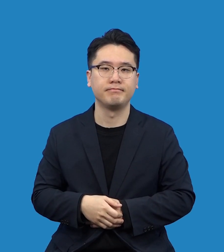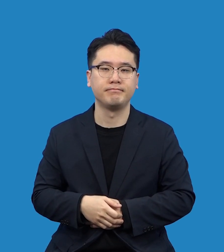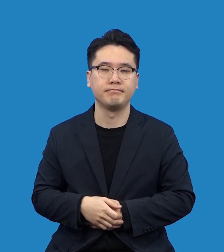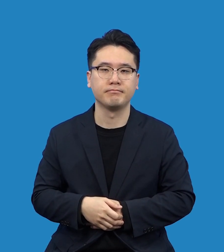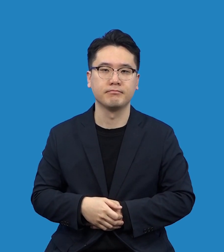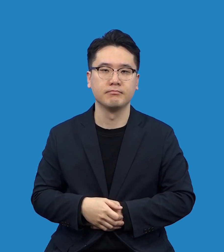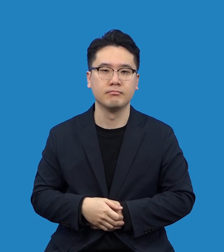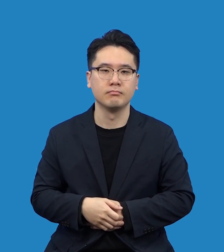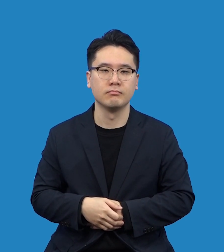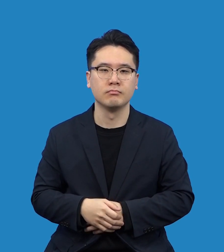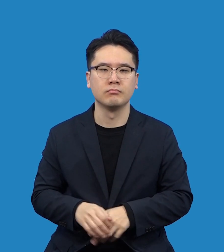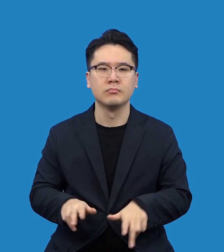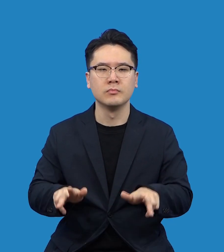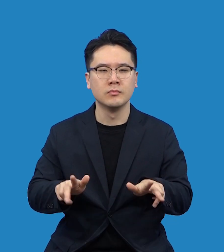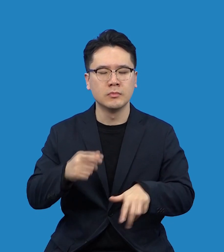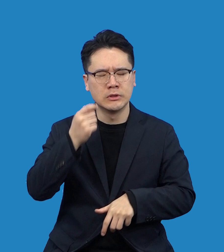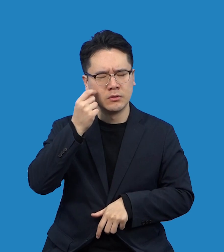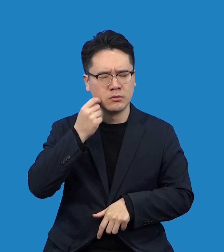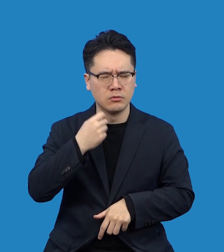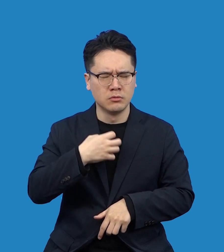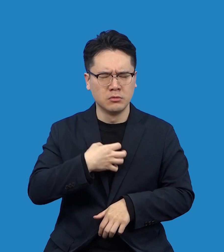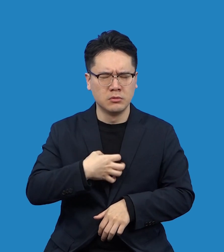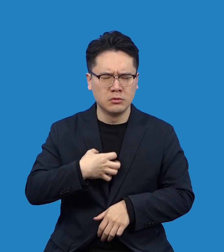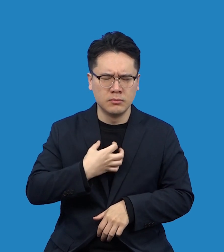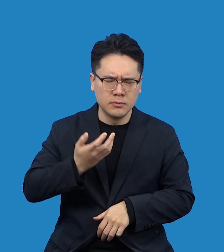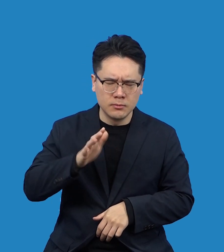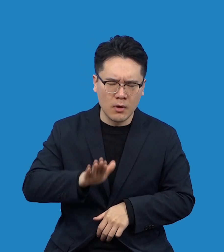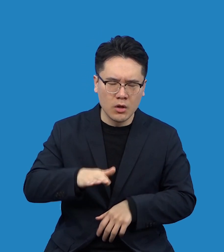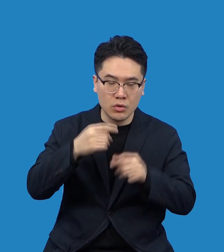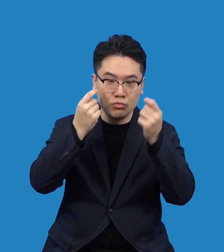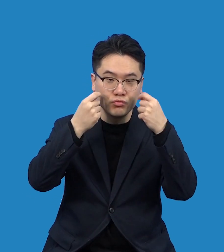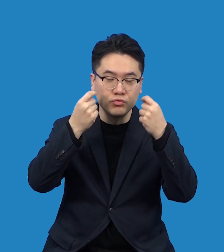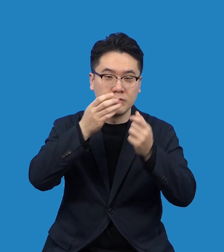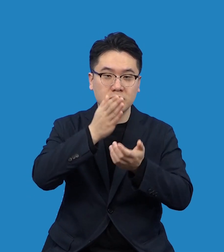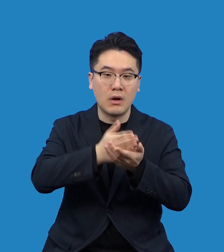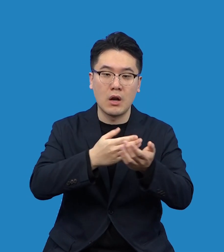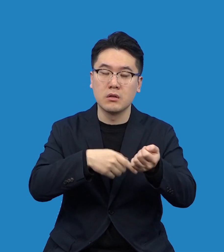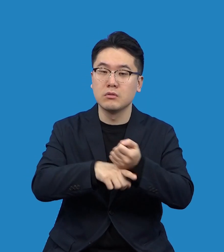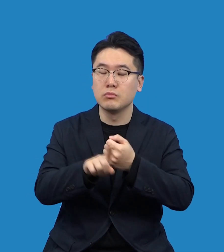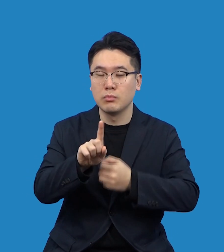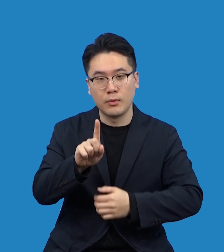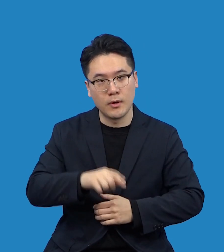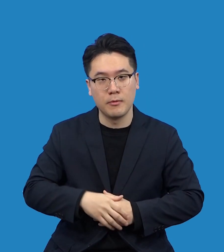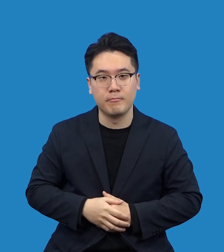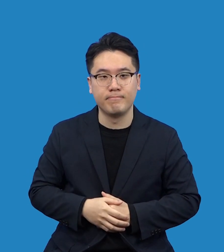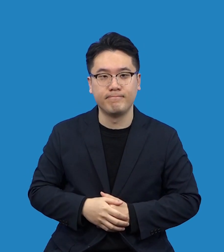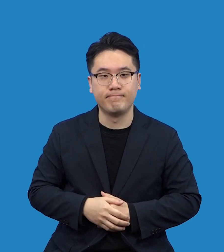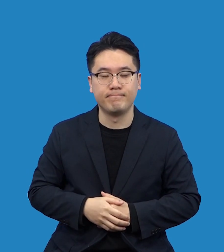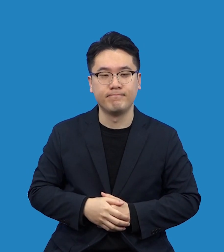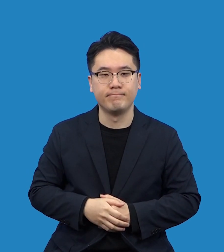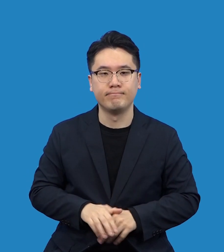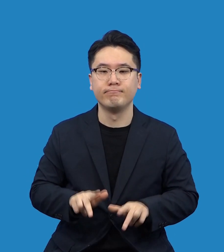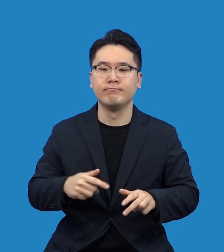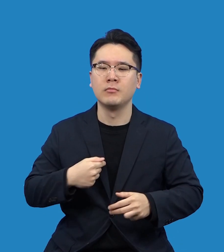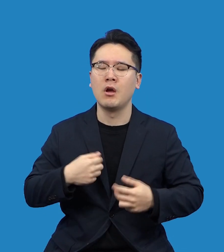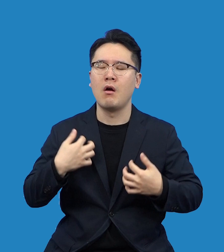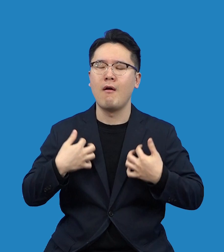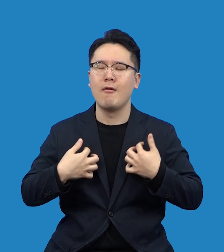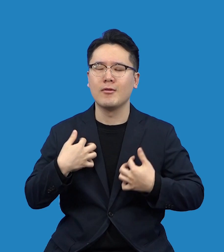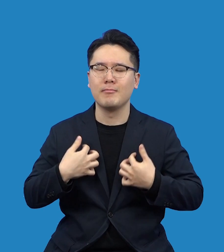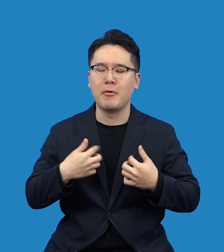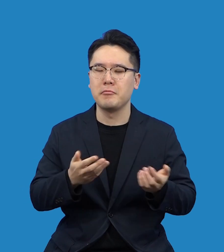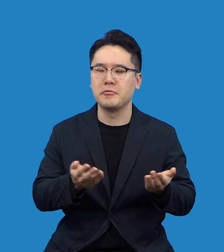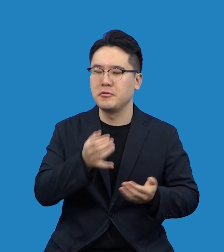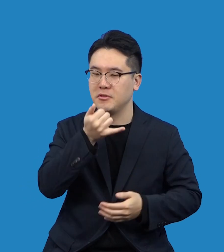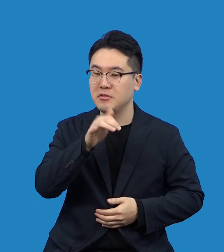지금 슬픈데 울지 말라는 의미가 뭘까요? 지금 내가 기뻐할 일이 있는데